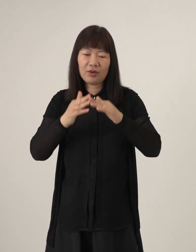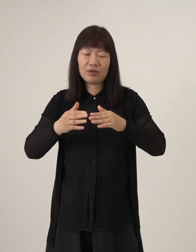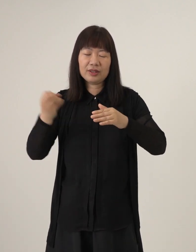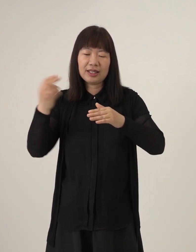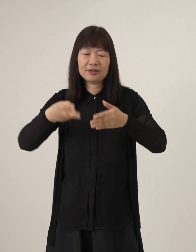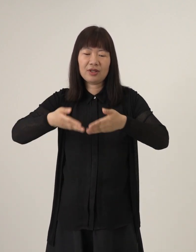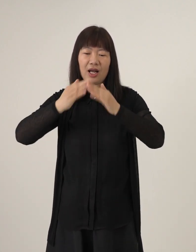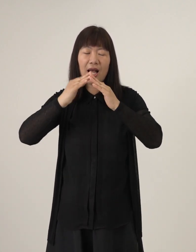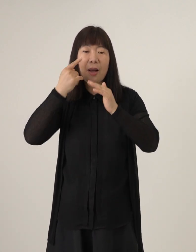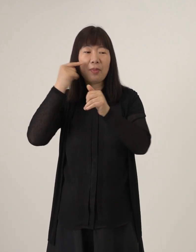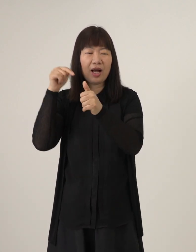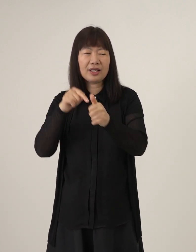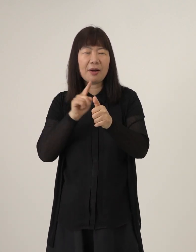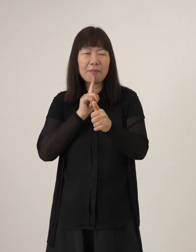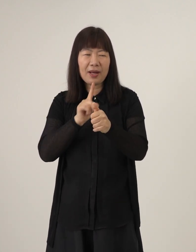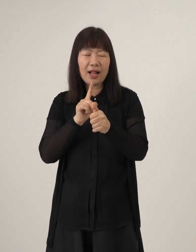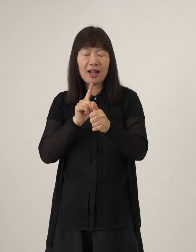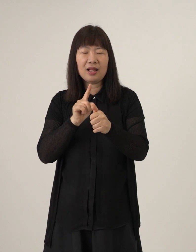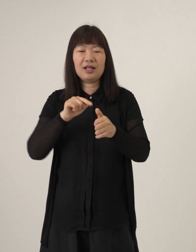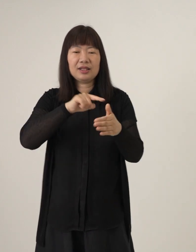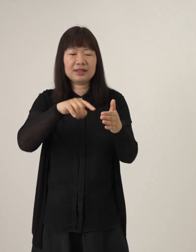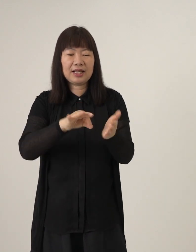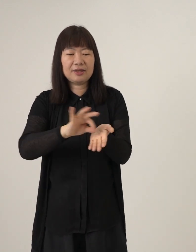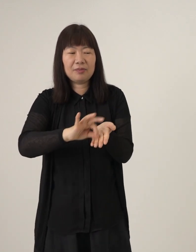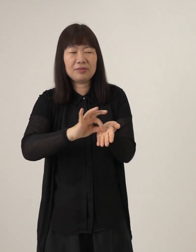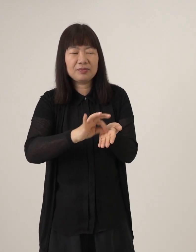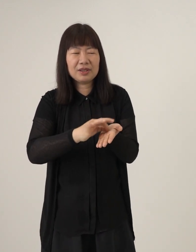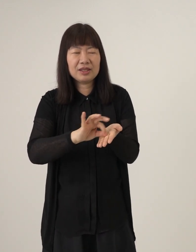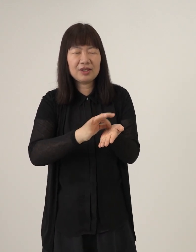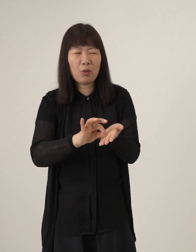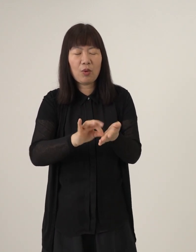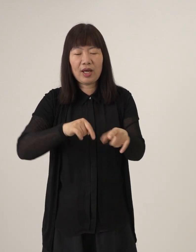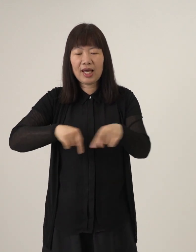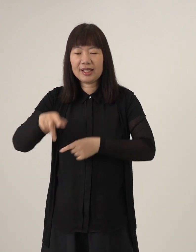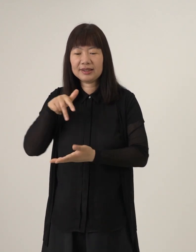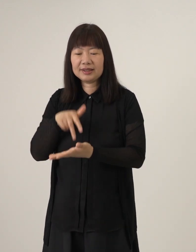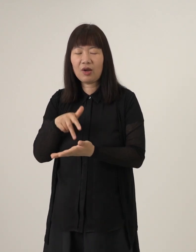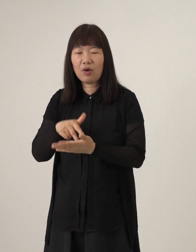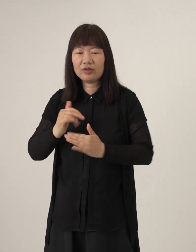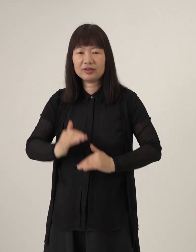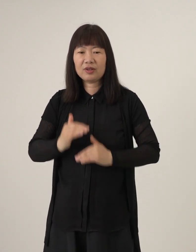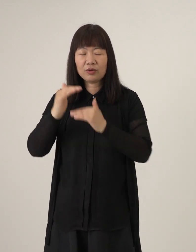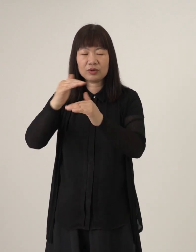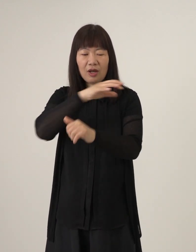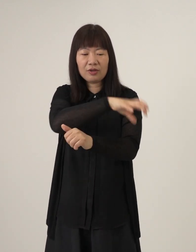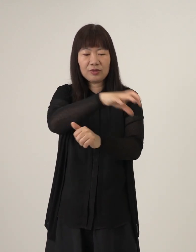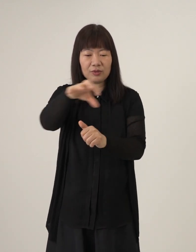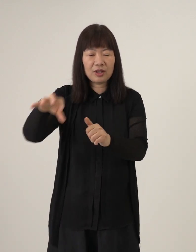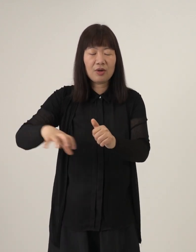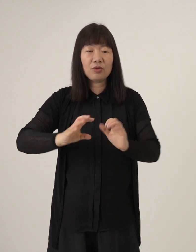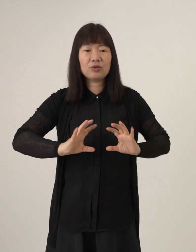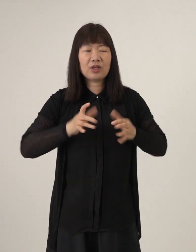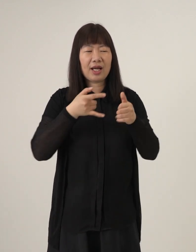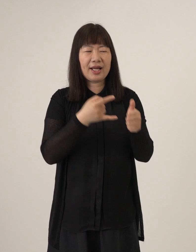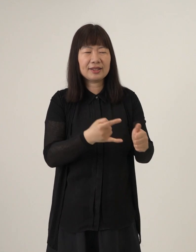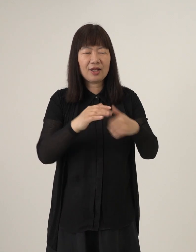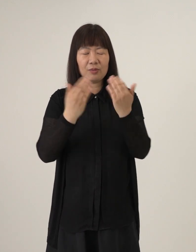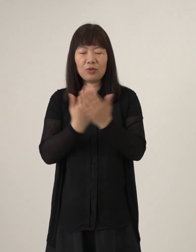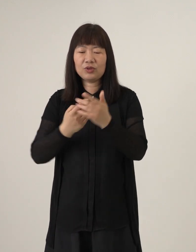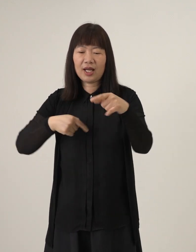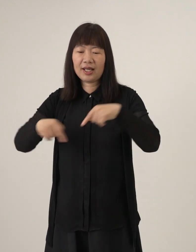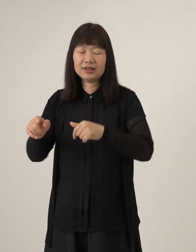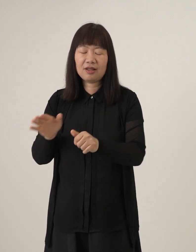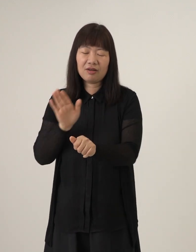아니고 거기에 들어가는 비용, 행정적인 절차, 주변 국가들에게 전부 행정